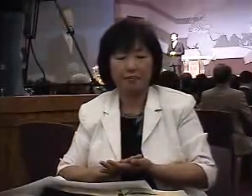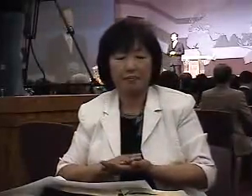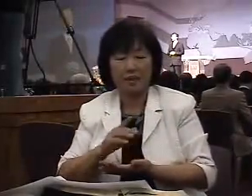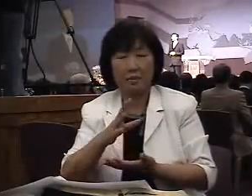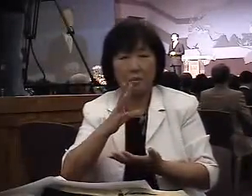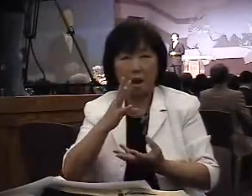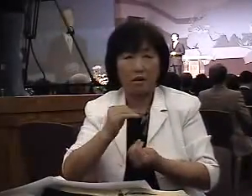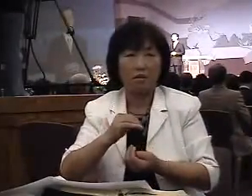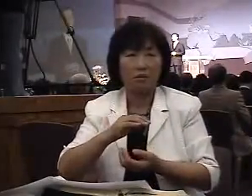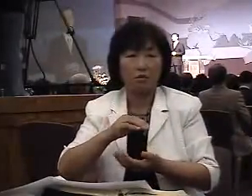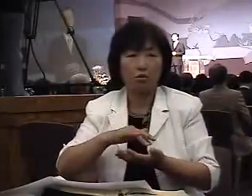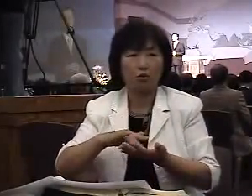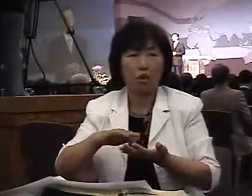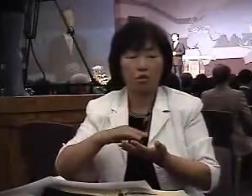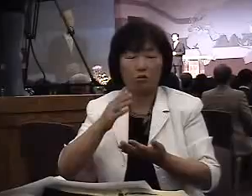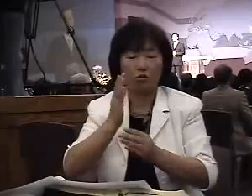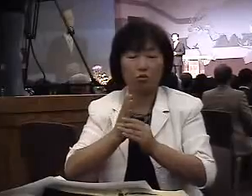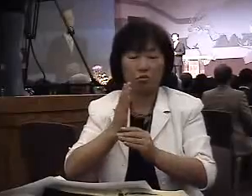그 많은 숫자 중에